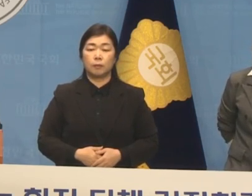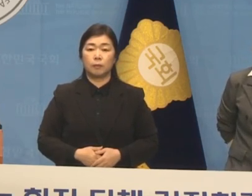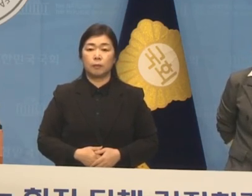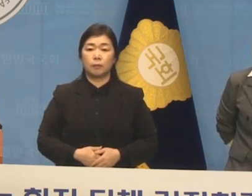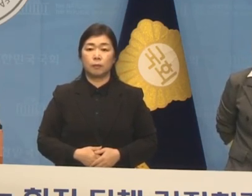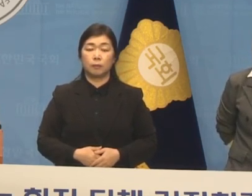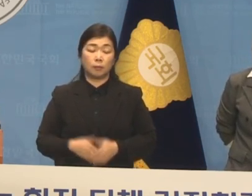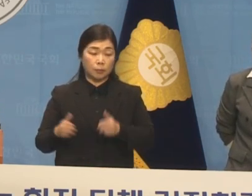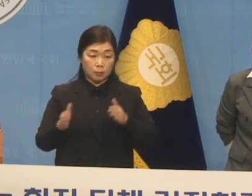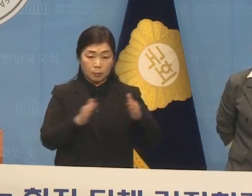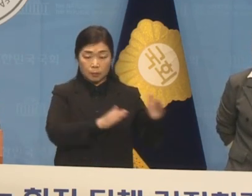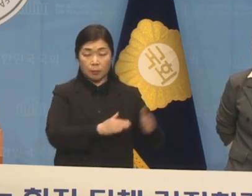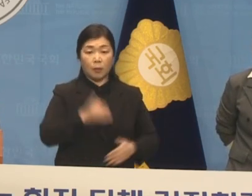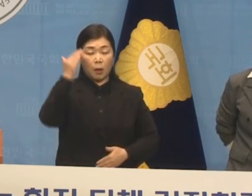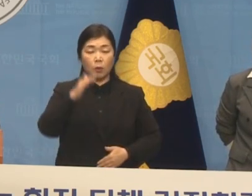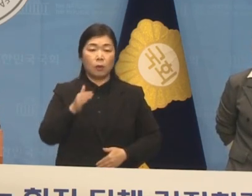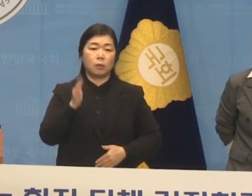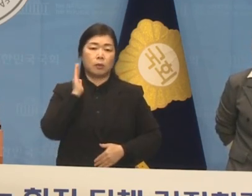네, 다음은